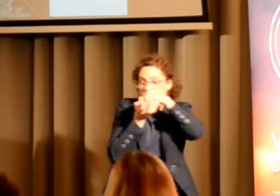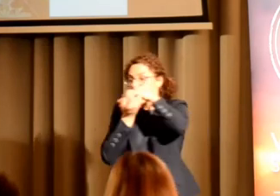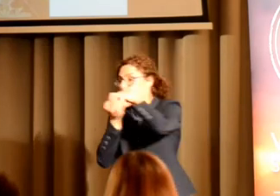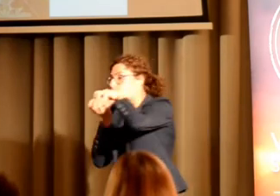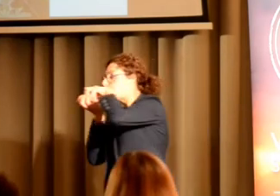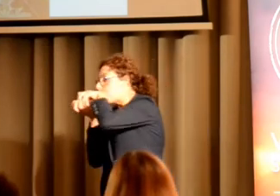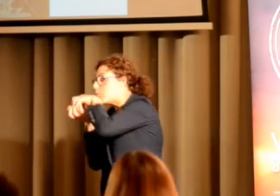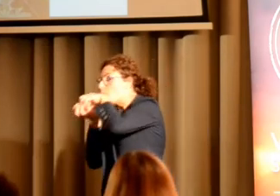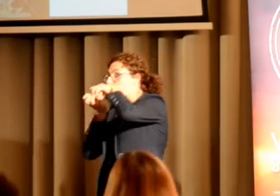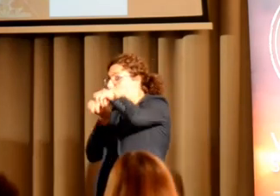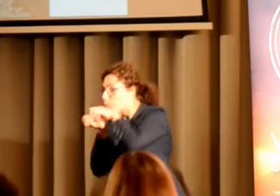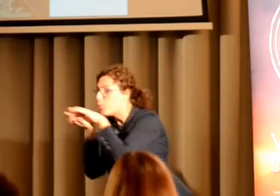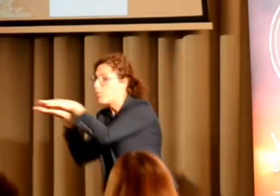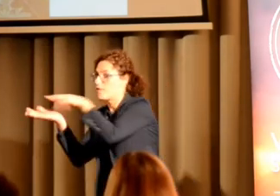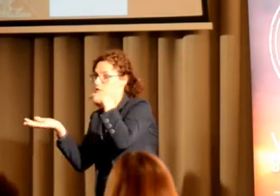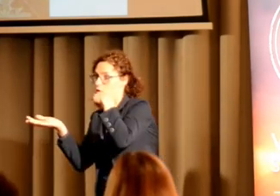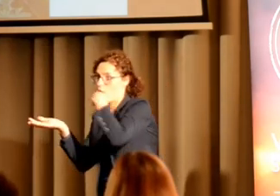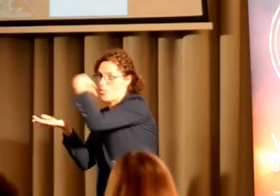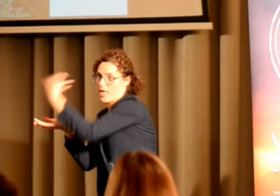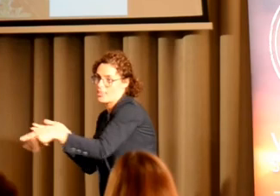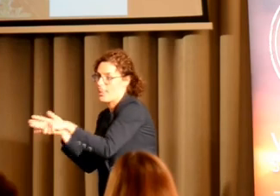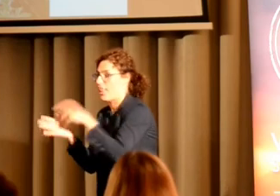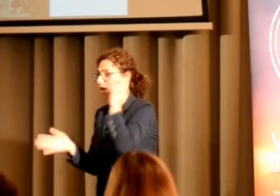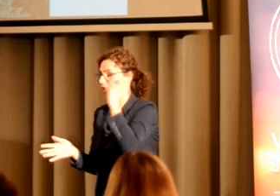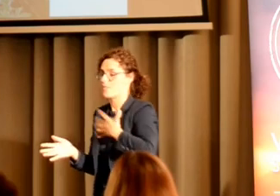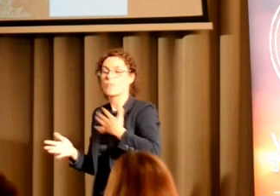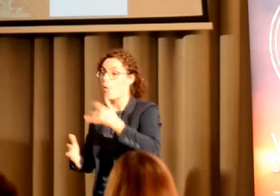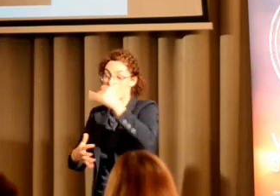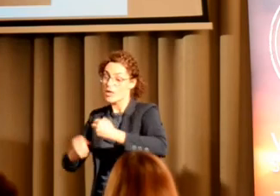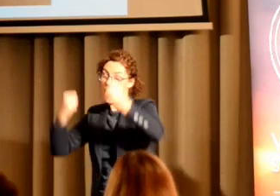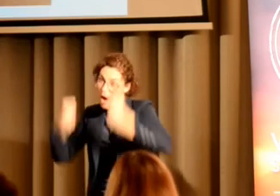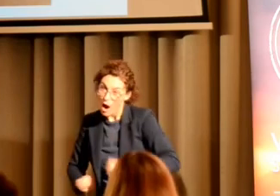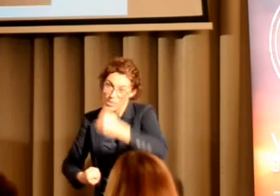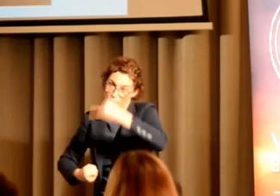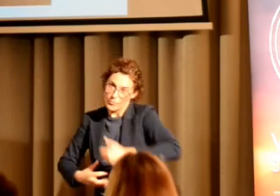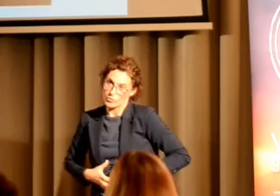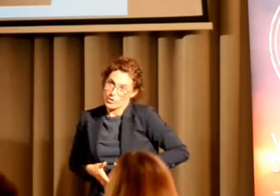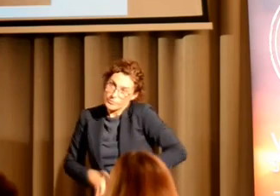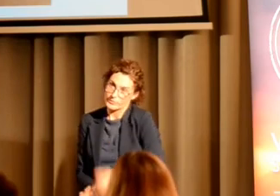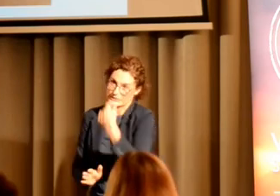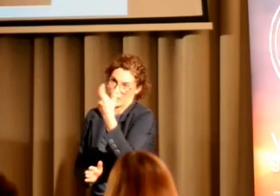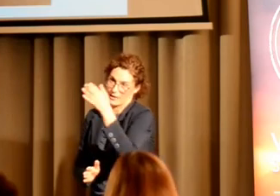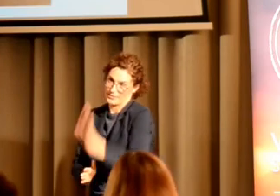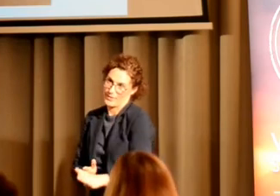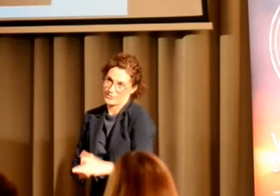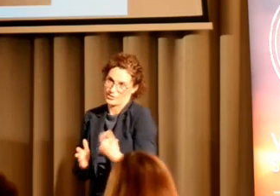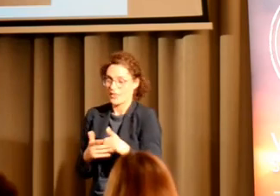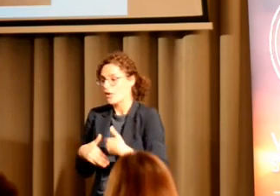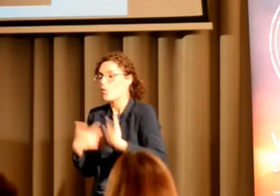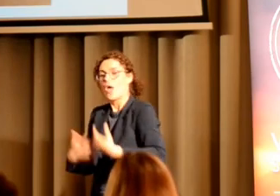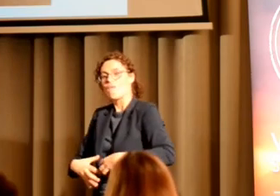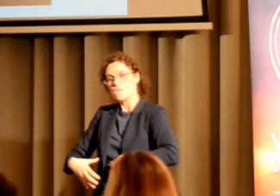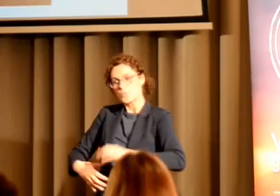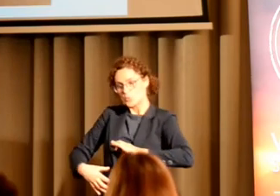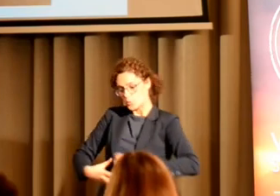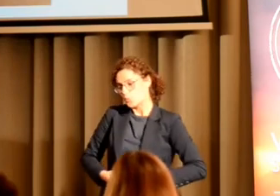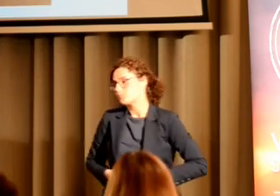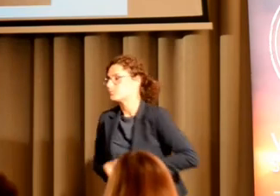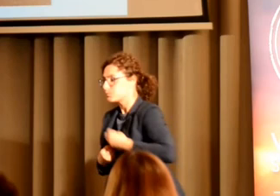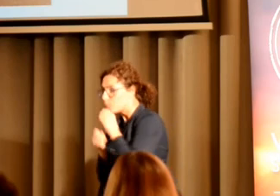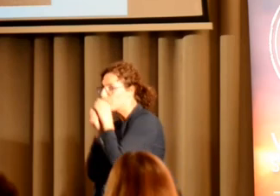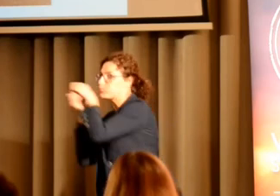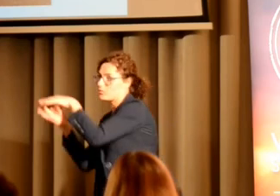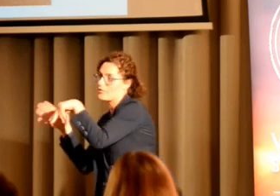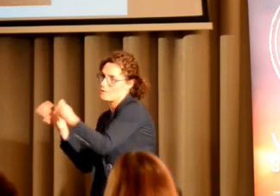stanie oddalać się od tego miejsca, gdzie miała urodzić młode. I tutaj macie Państwo właśnie taki przykład